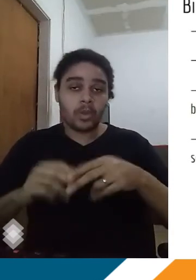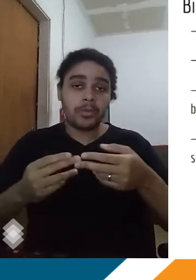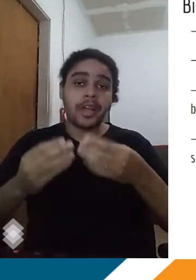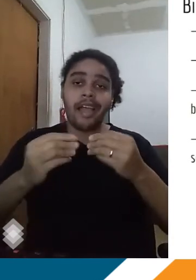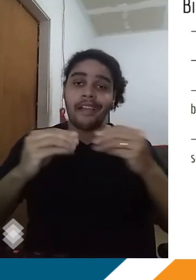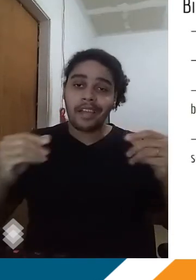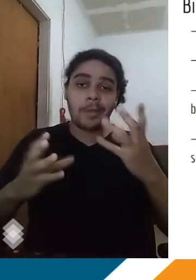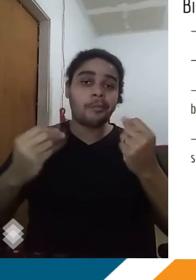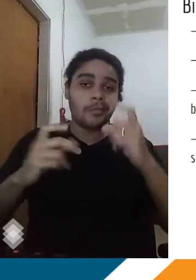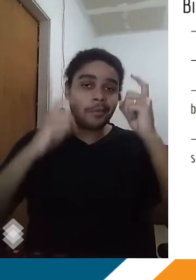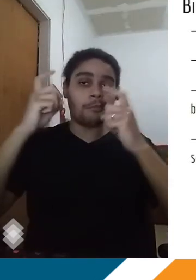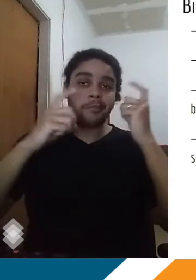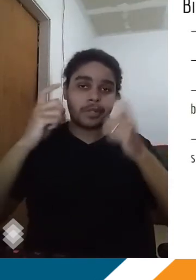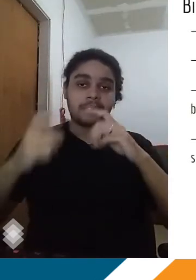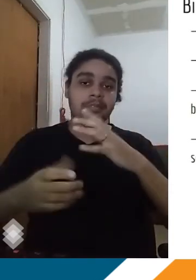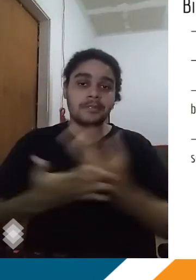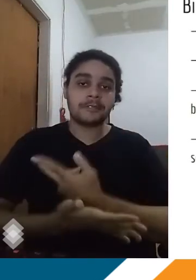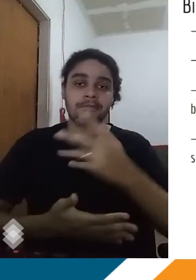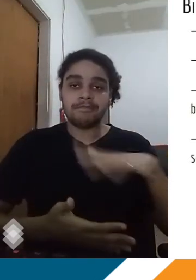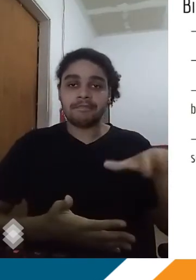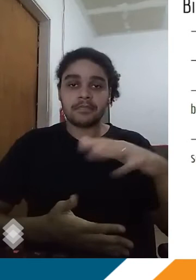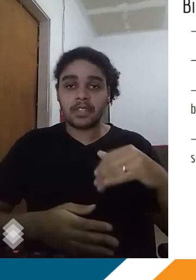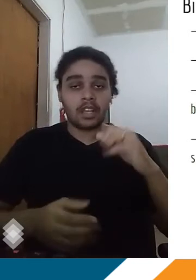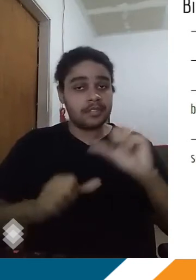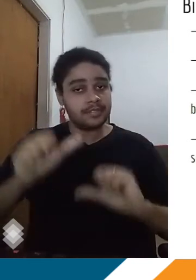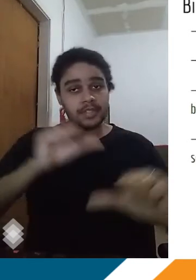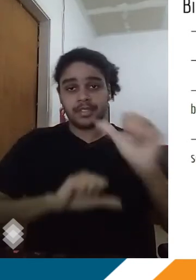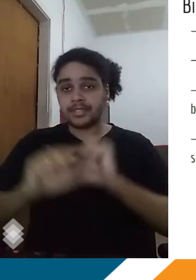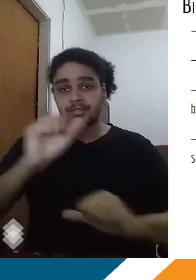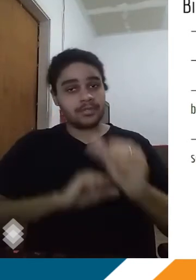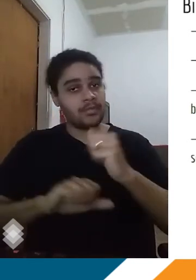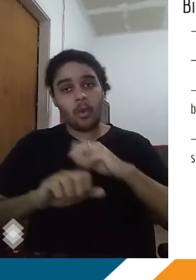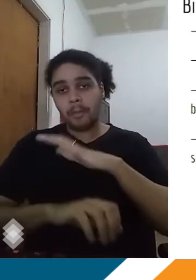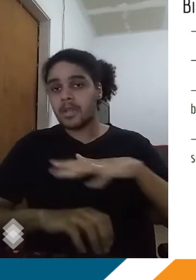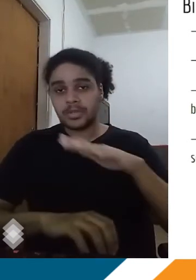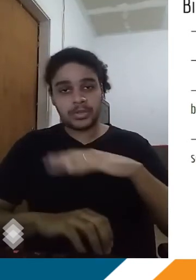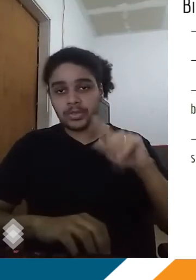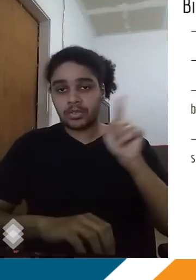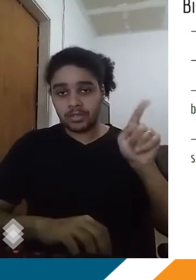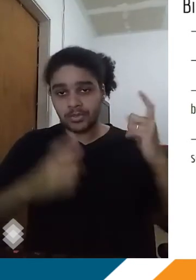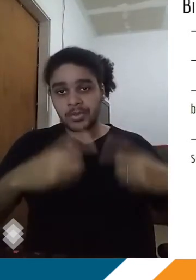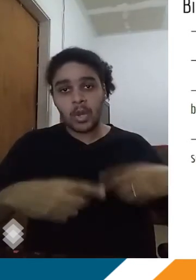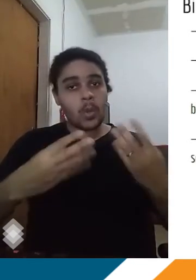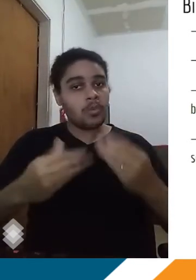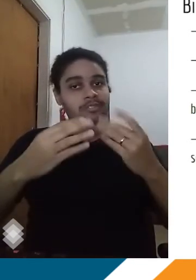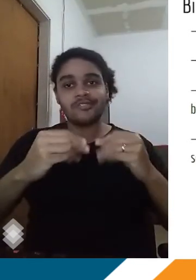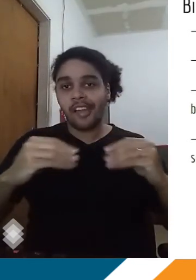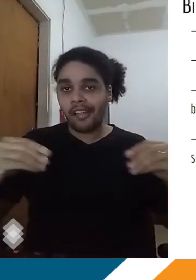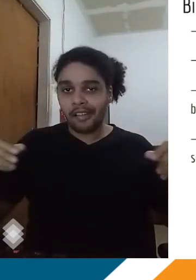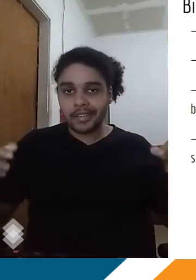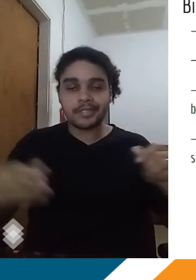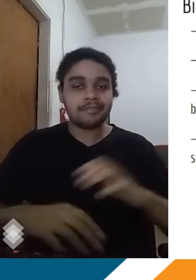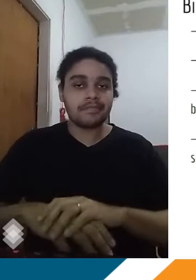arenização muito preocupante nesse bioma, que está transformando os solos desse bioma, né, dos pampas, solos muito arenosos,